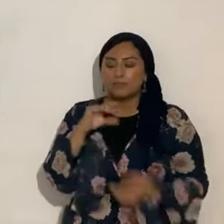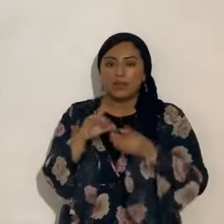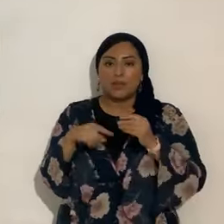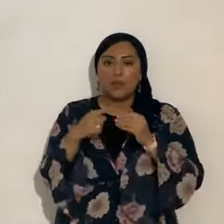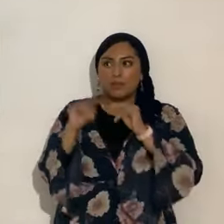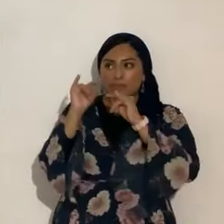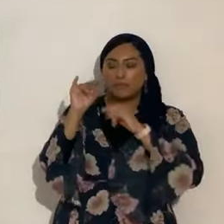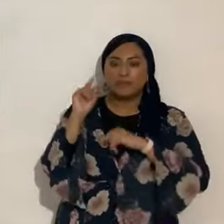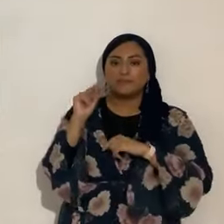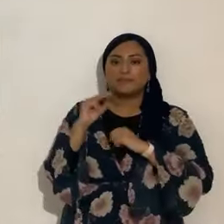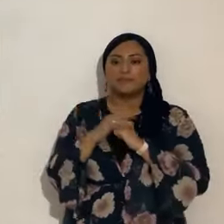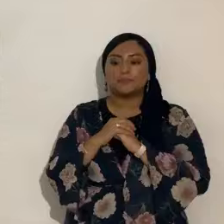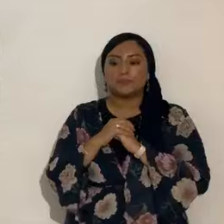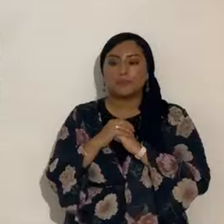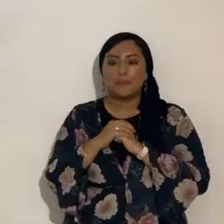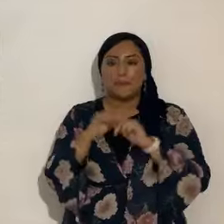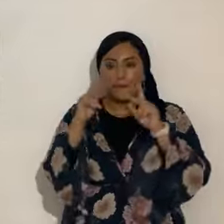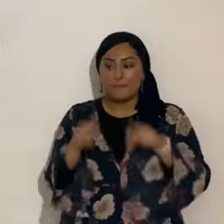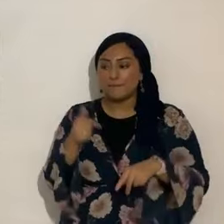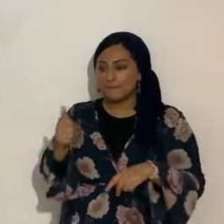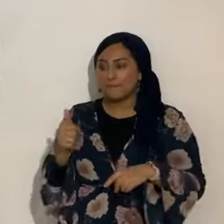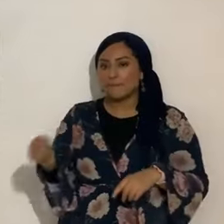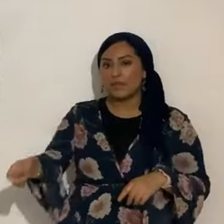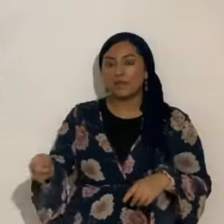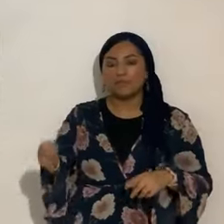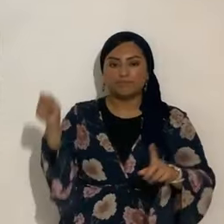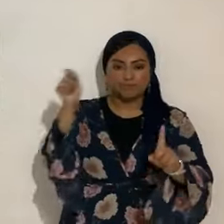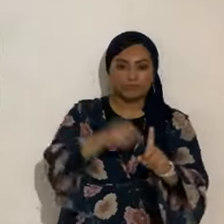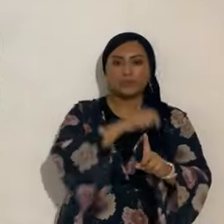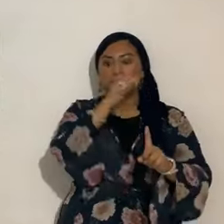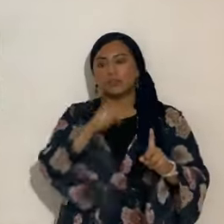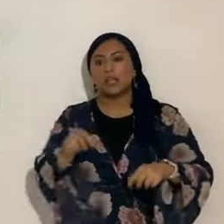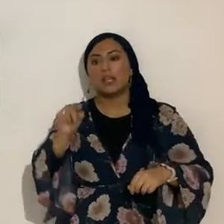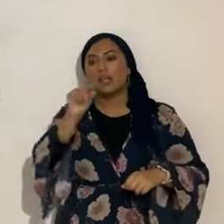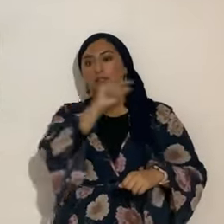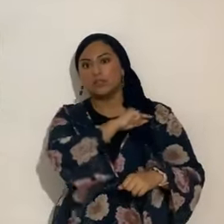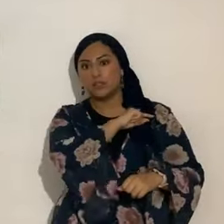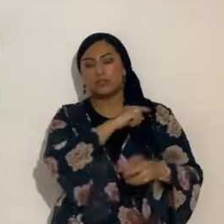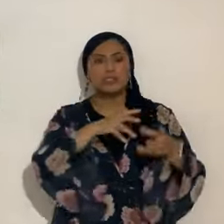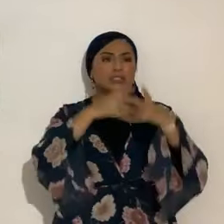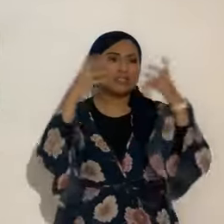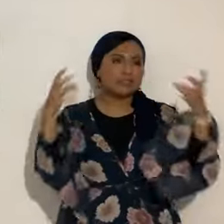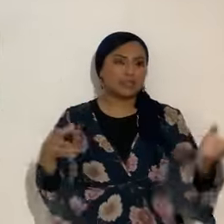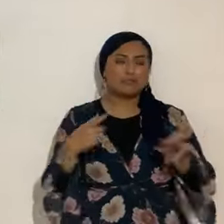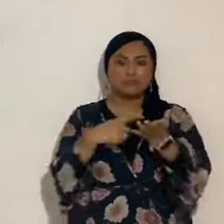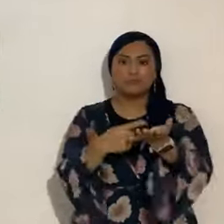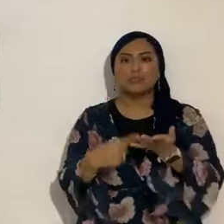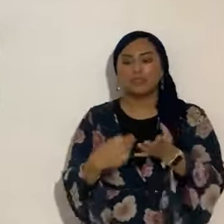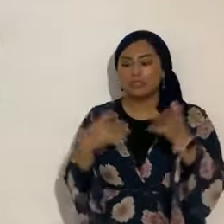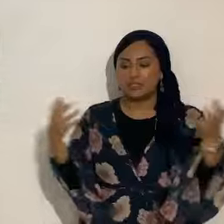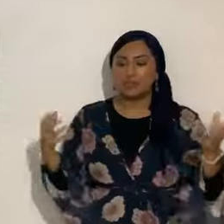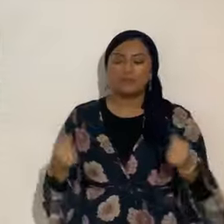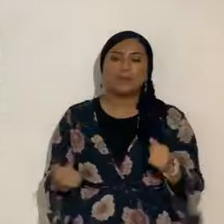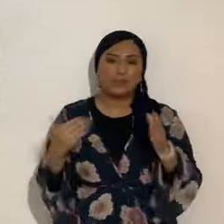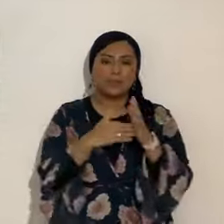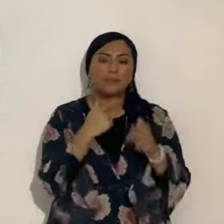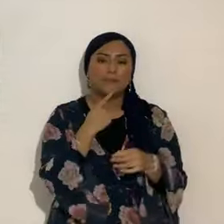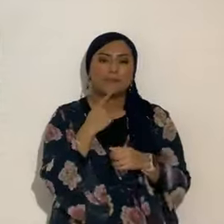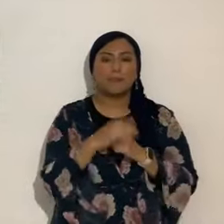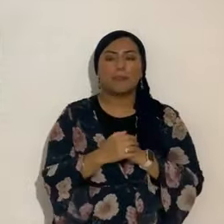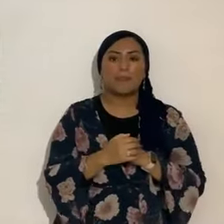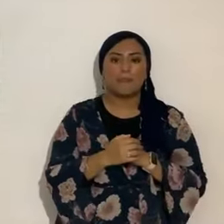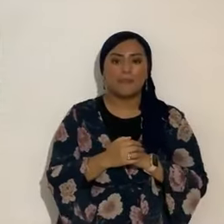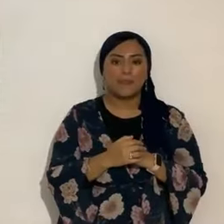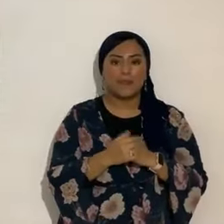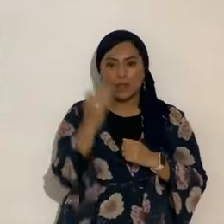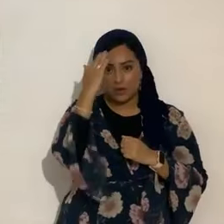irse al enfermo, no, la persona se latiga así, la culpabilidad, el ascetismo de lo que tanto hemos dicho. Entonces lo voy a volver a repetir porque sé que